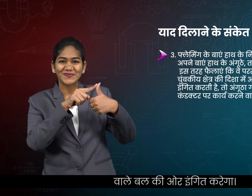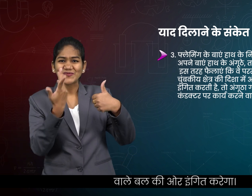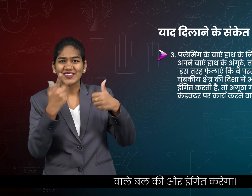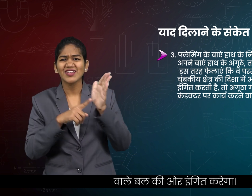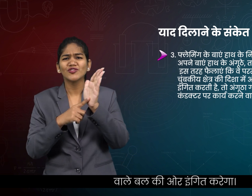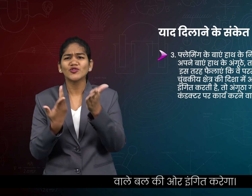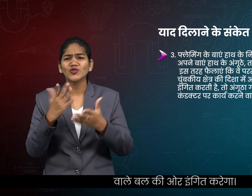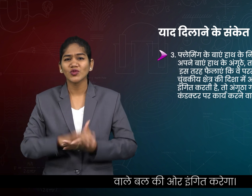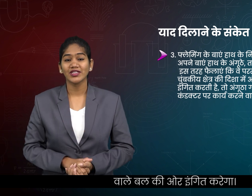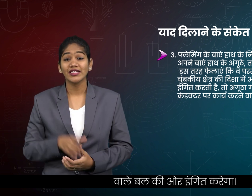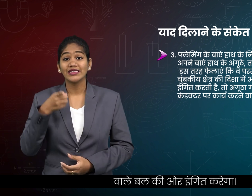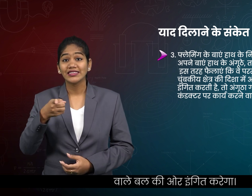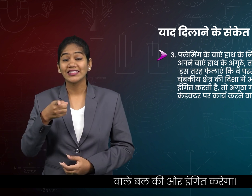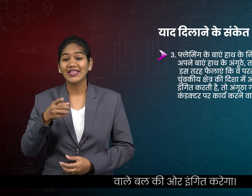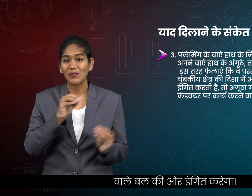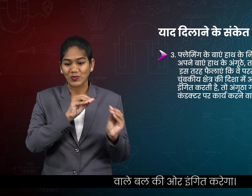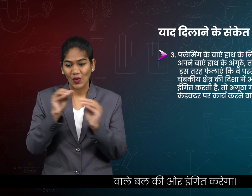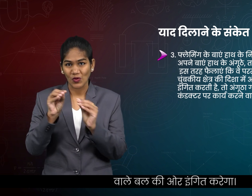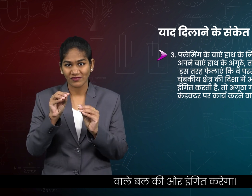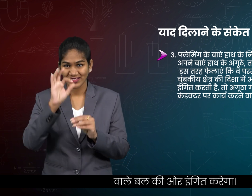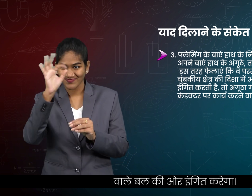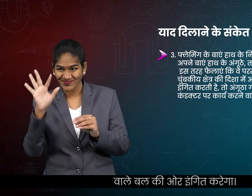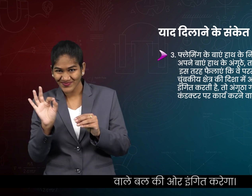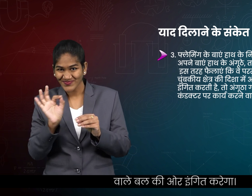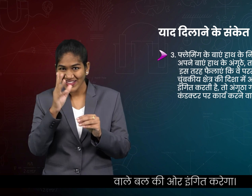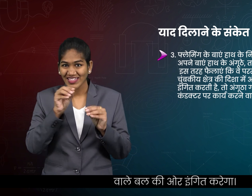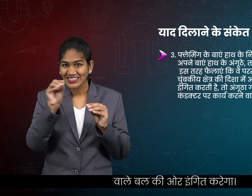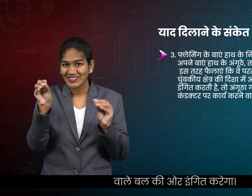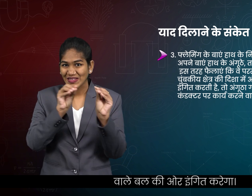लगने वाले बल की ओर इंगित करेगा।